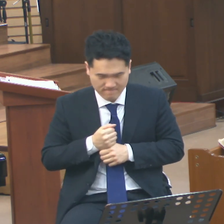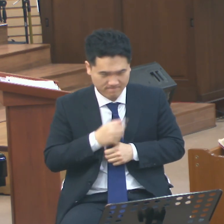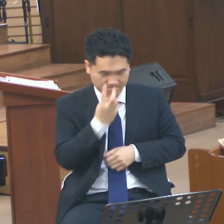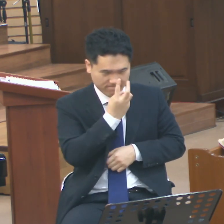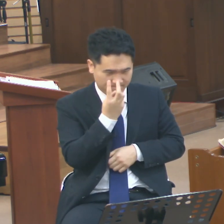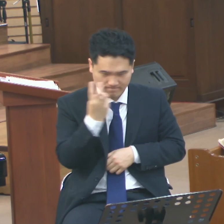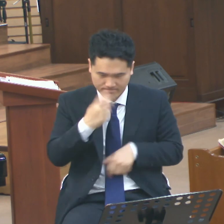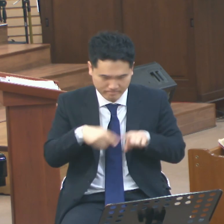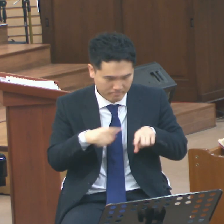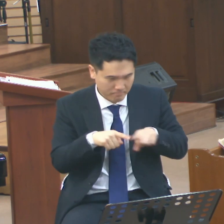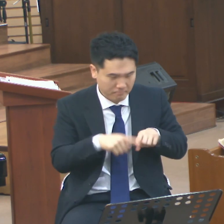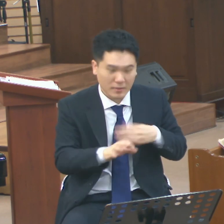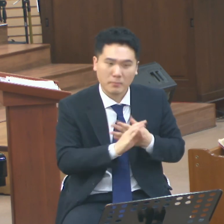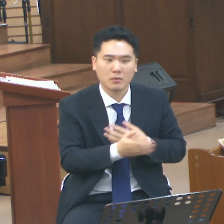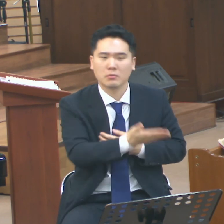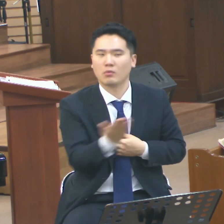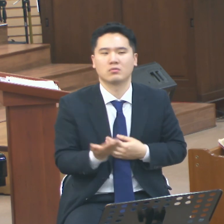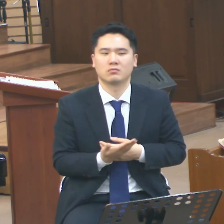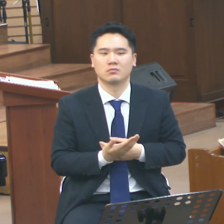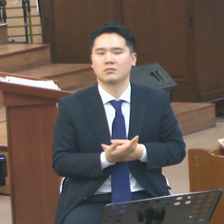공고한 가운데 살 수밖에 없어요.